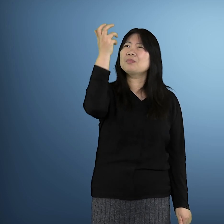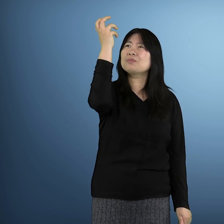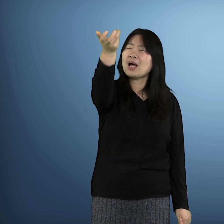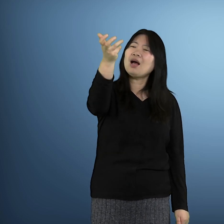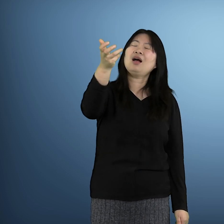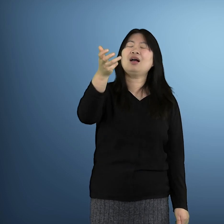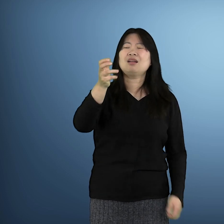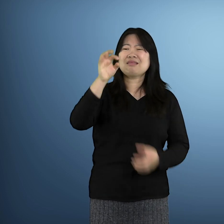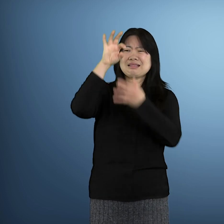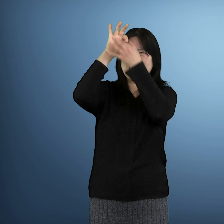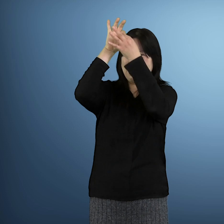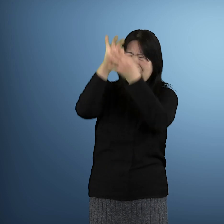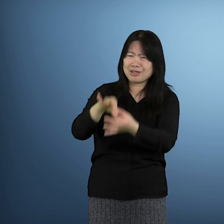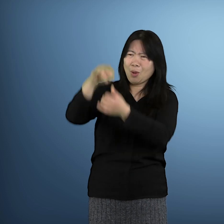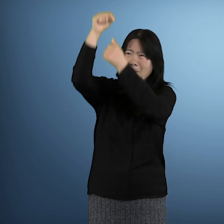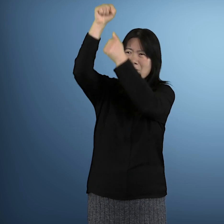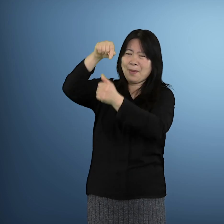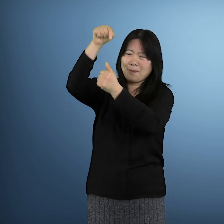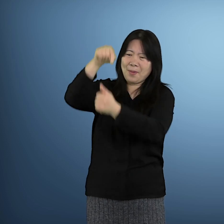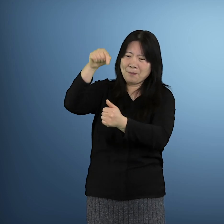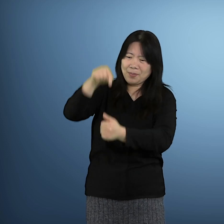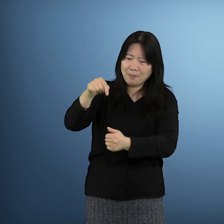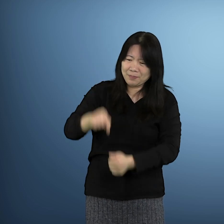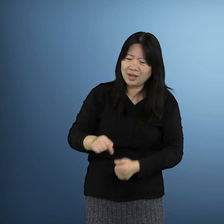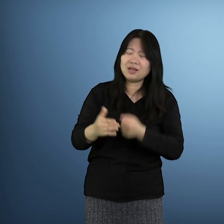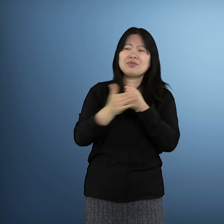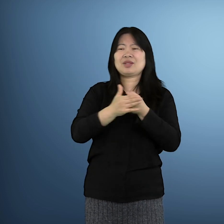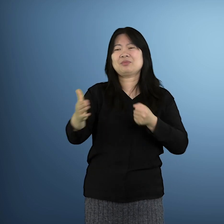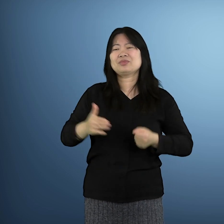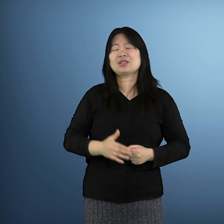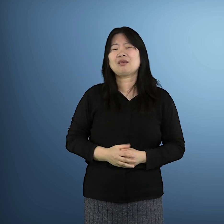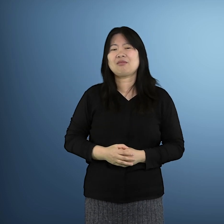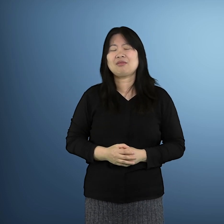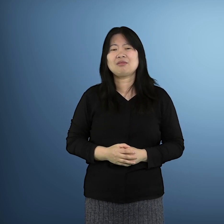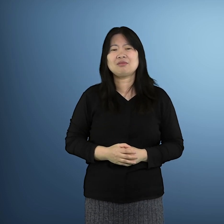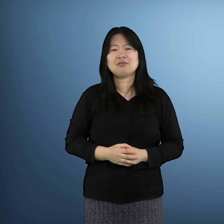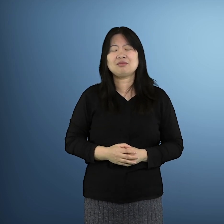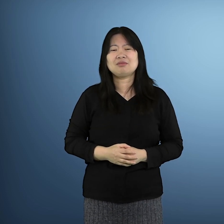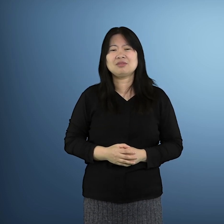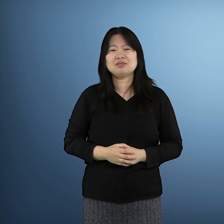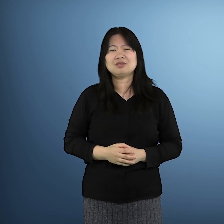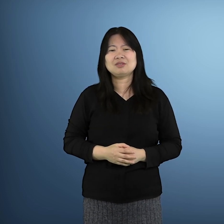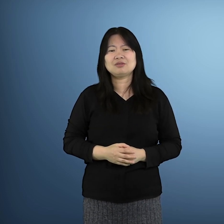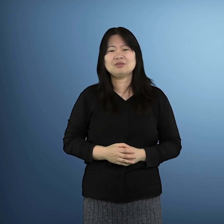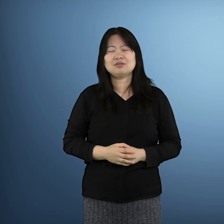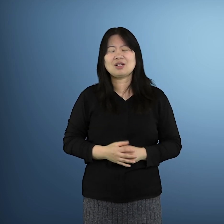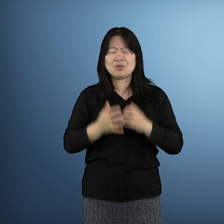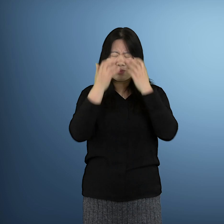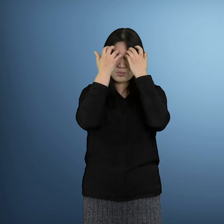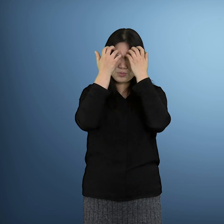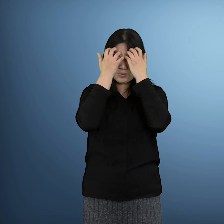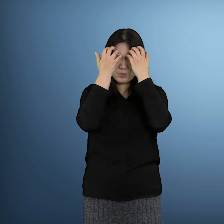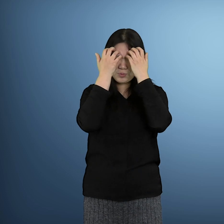감독관에게는 그 위에 감독관이 또 있기 때문에 계속 이런